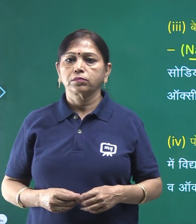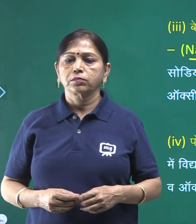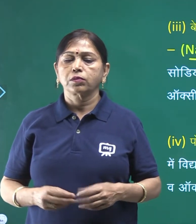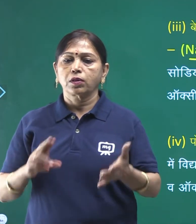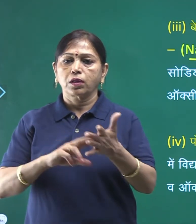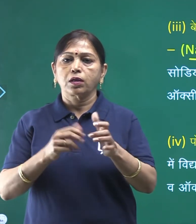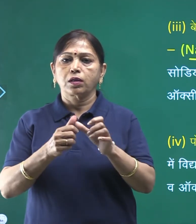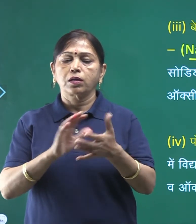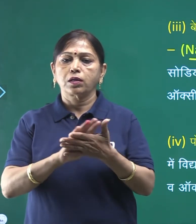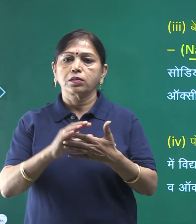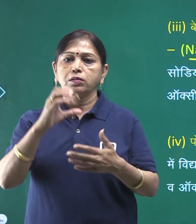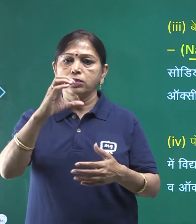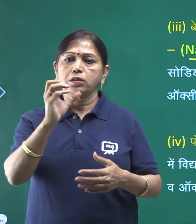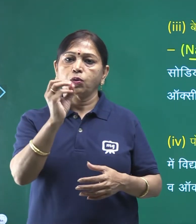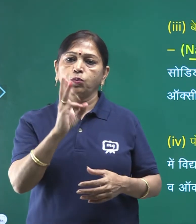NaHCO3